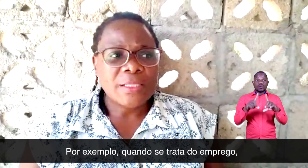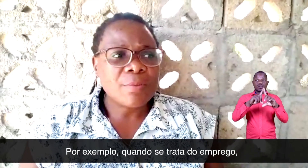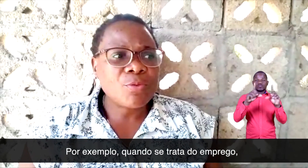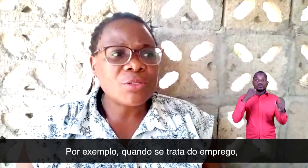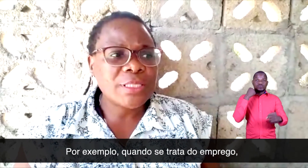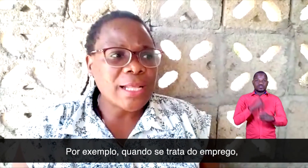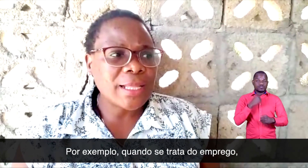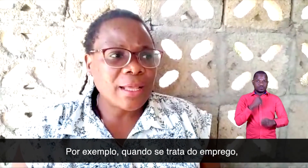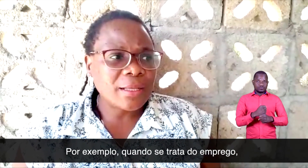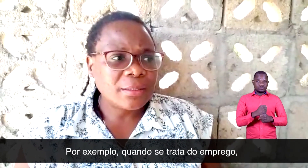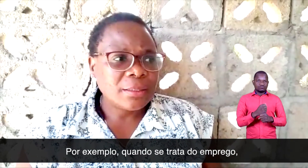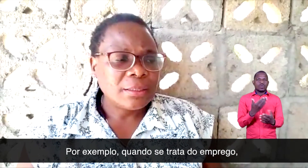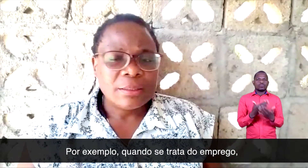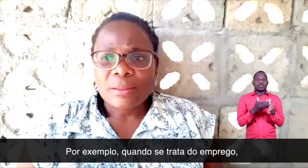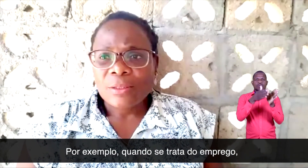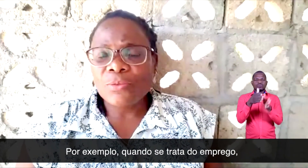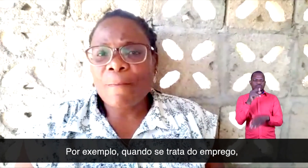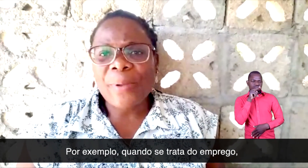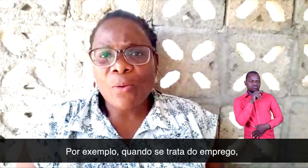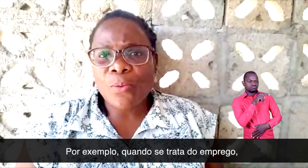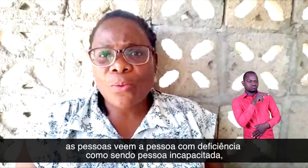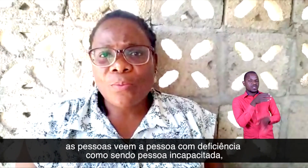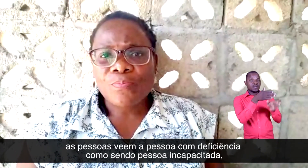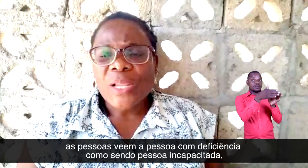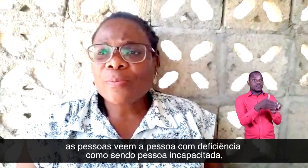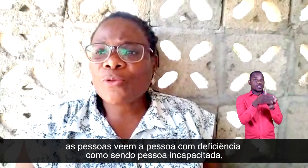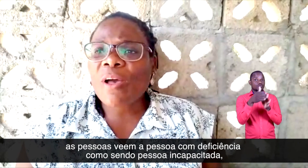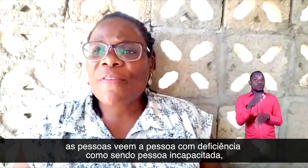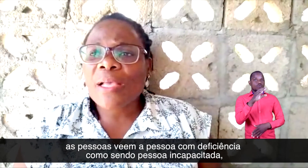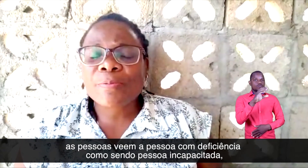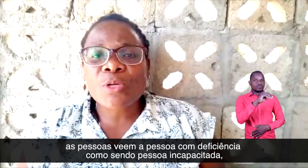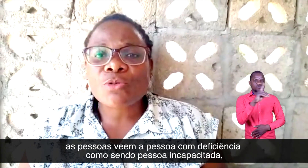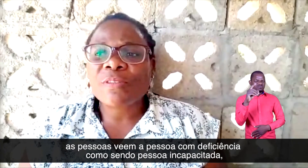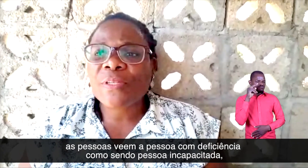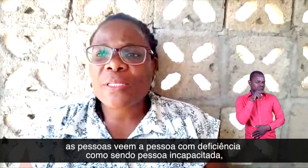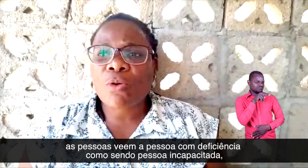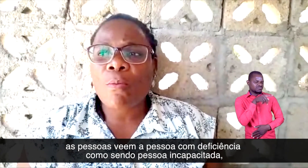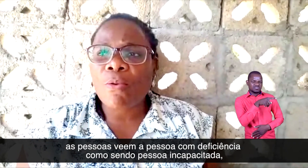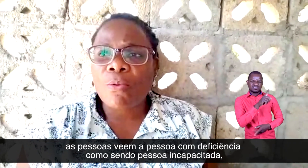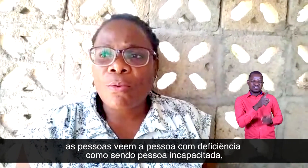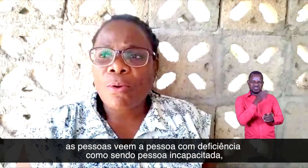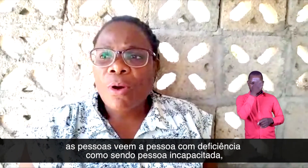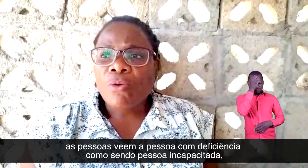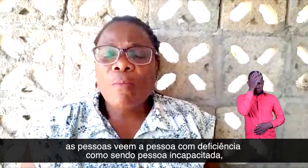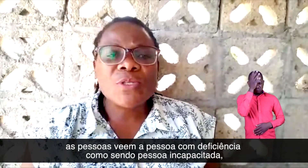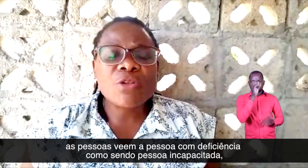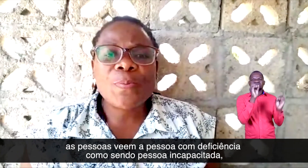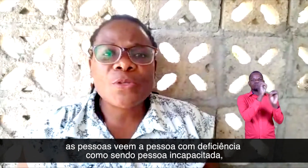exemplo, quando se trata do emprego, as pessoas veem as pessoas com deficiência como sendo